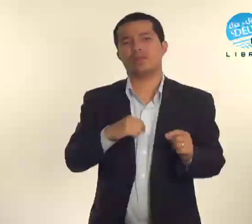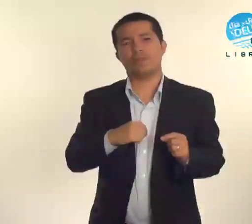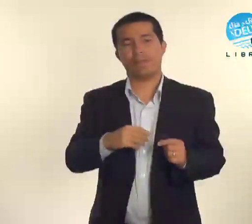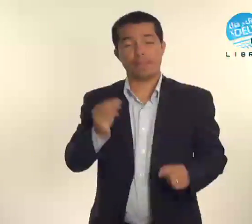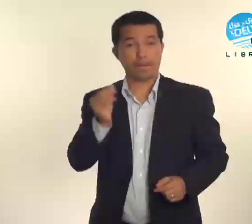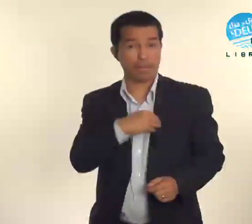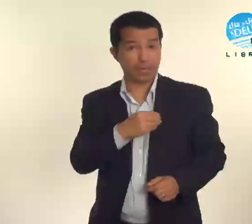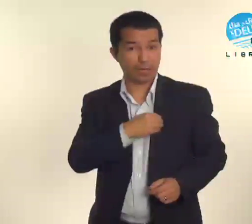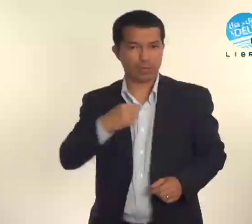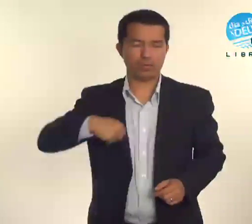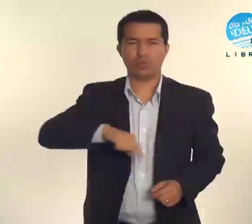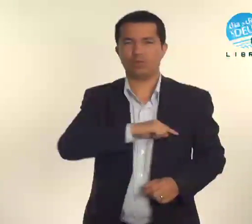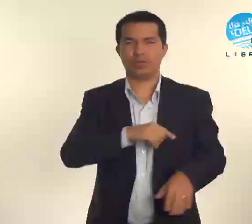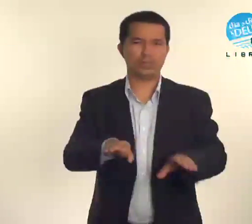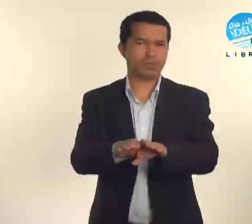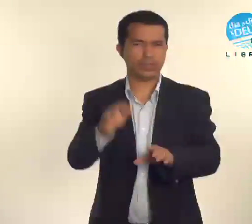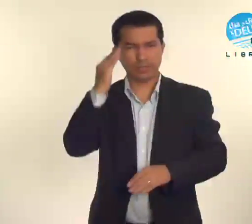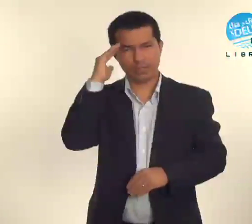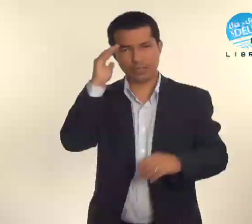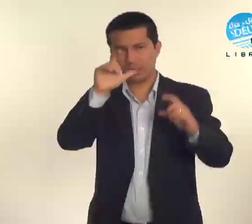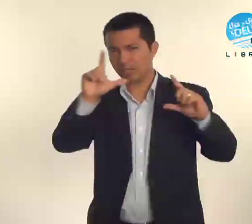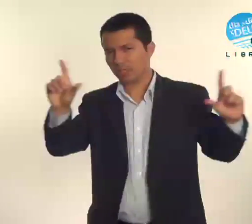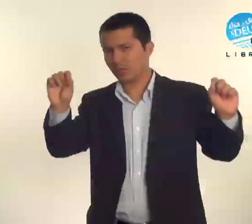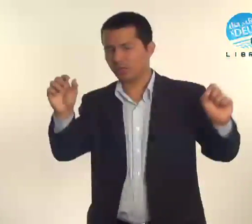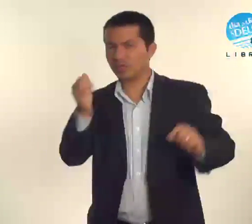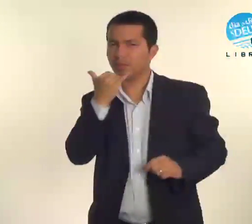é uma palavra grega que significa queda.